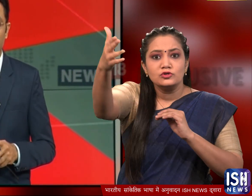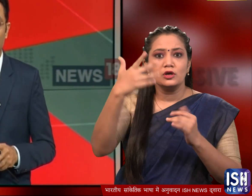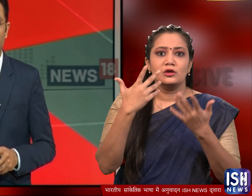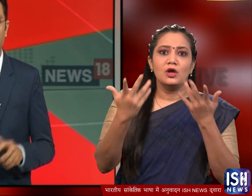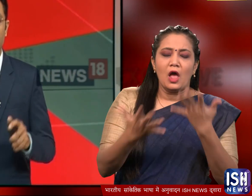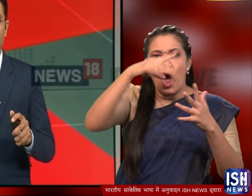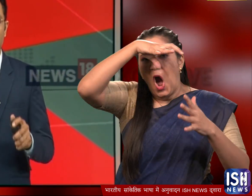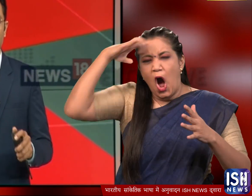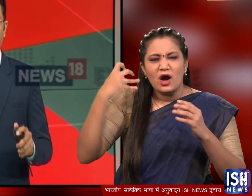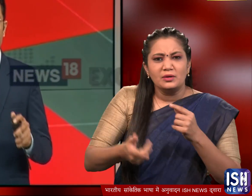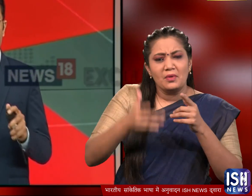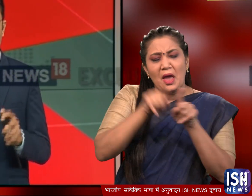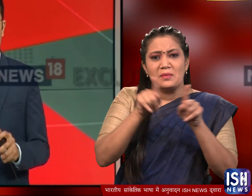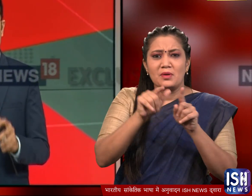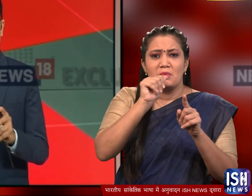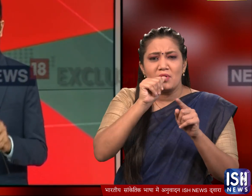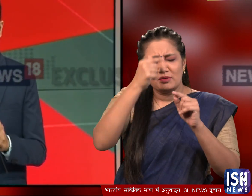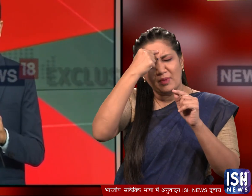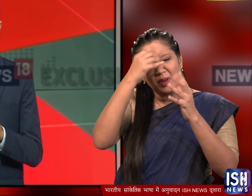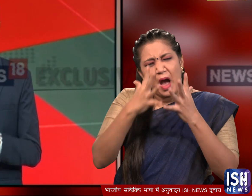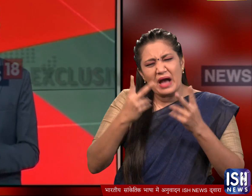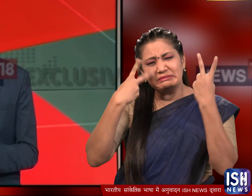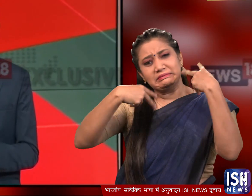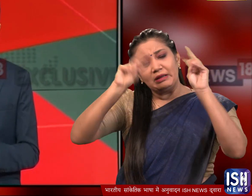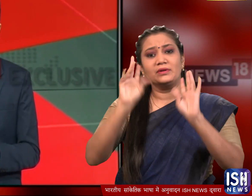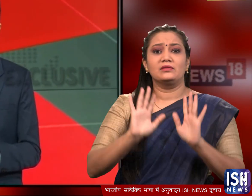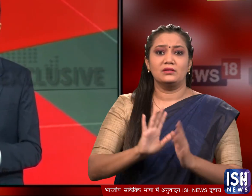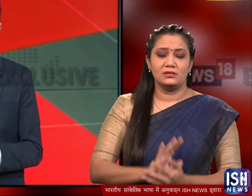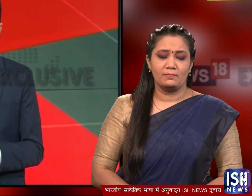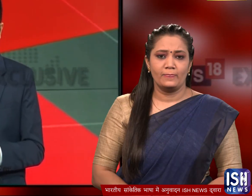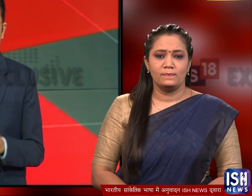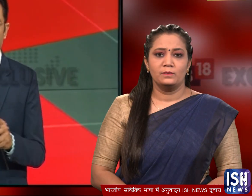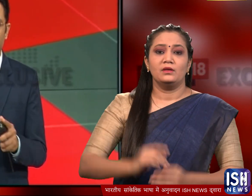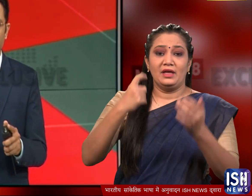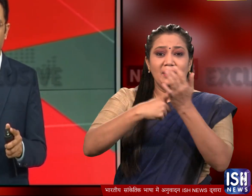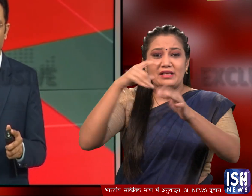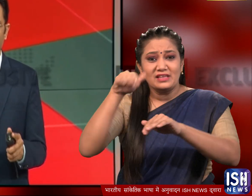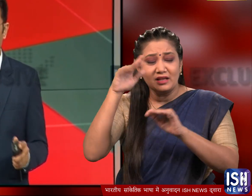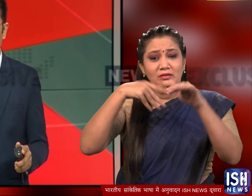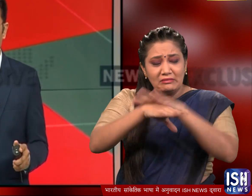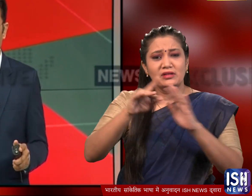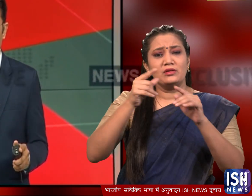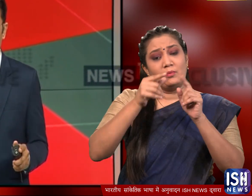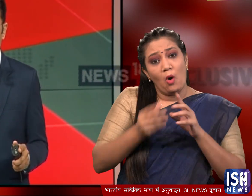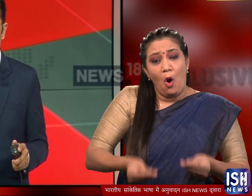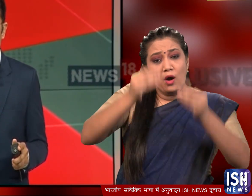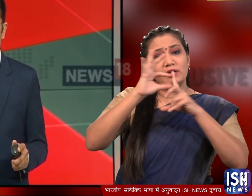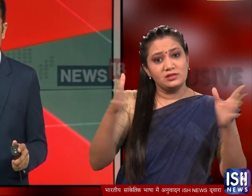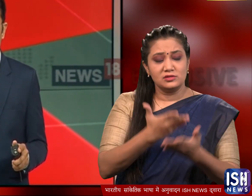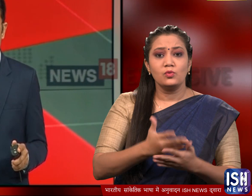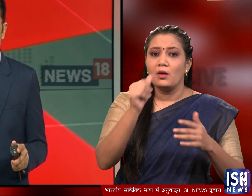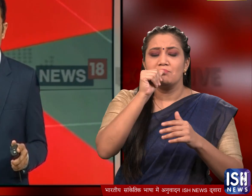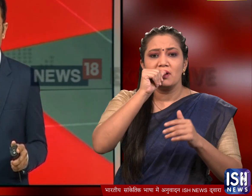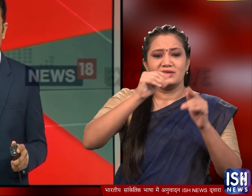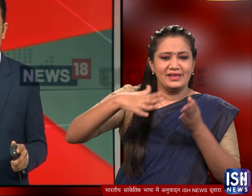आने वाले दिनों में जल के लिए जंग कितनी घमासान होने वाली है। राजस्थान में हालात और गंभीर दिख रहे हैं, क्योंकि